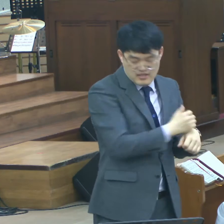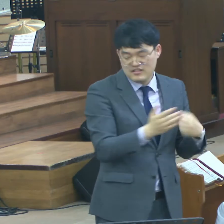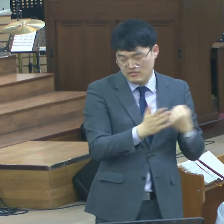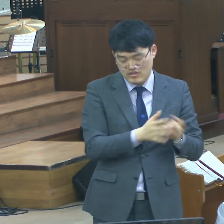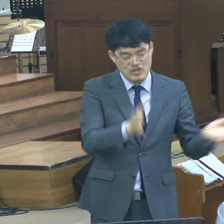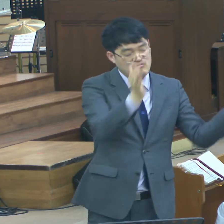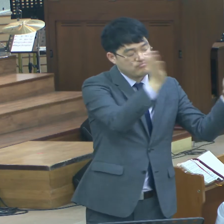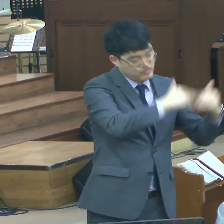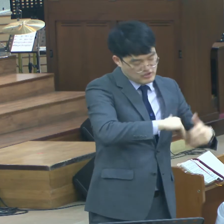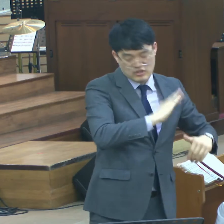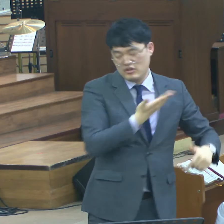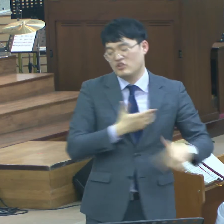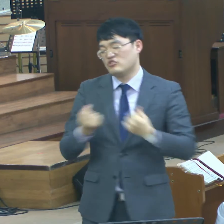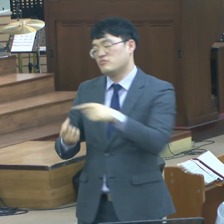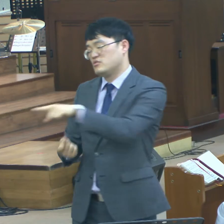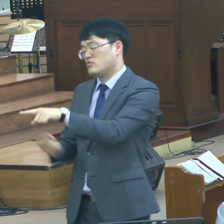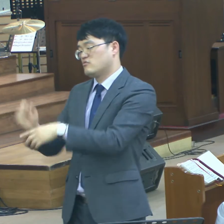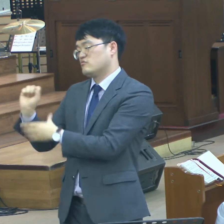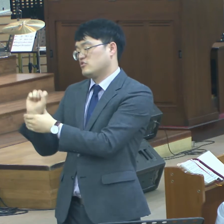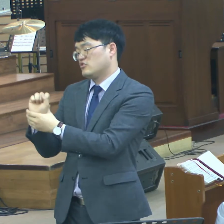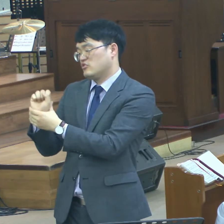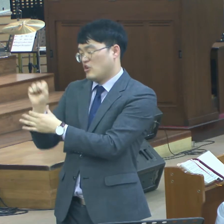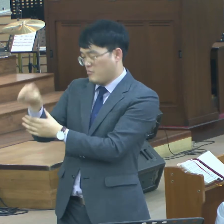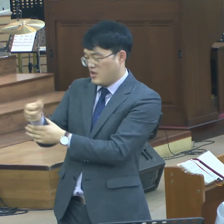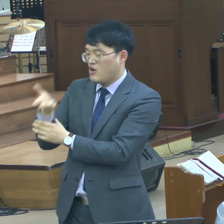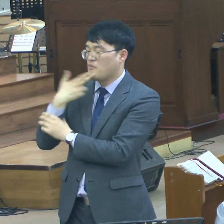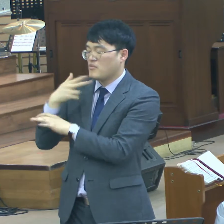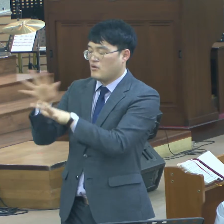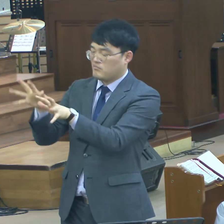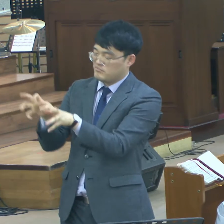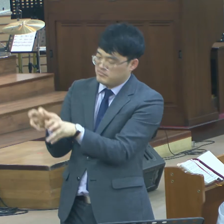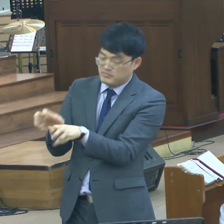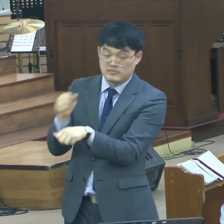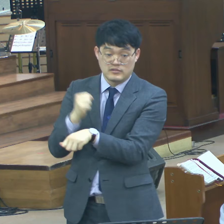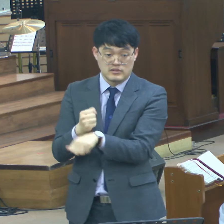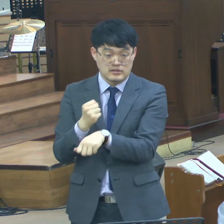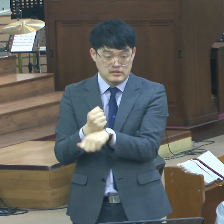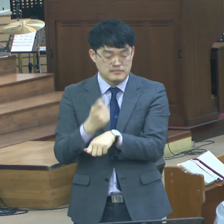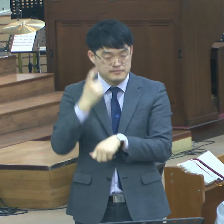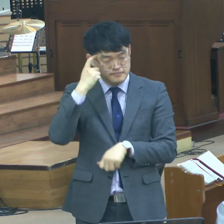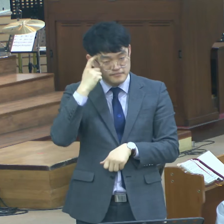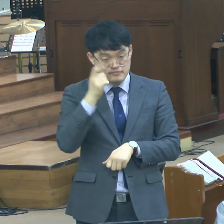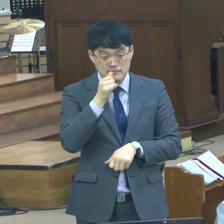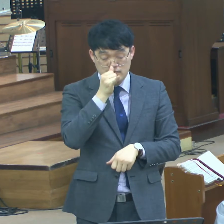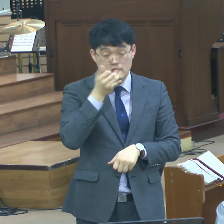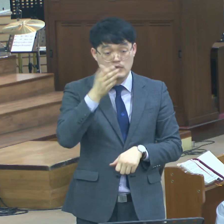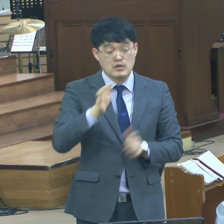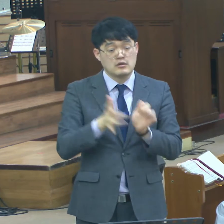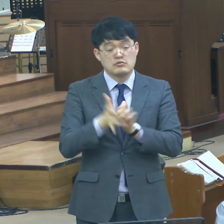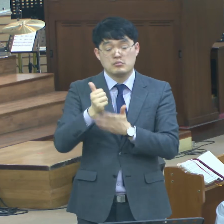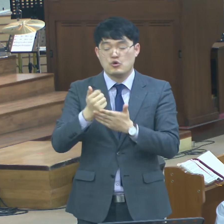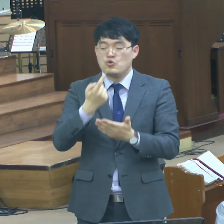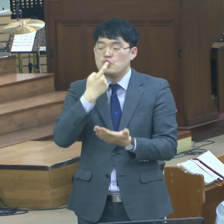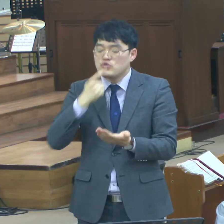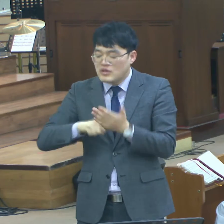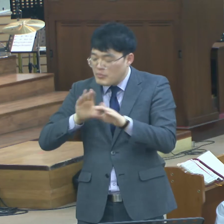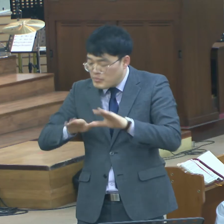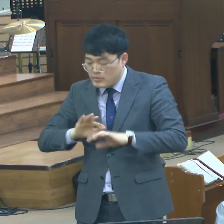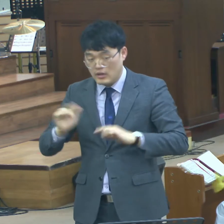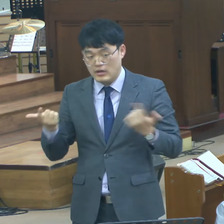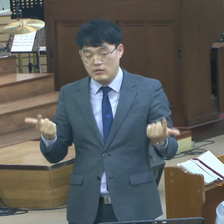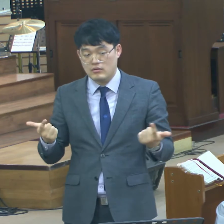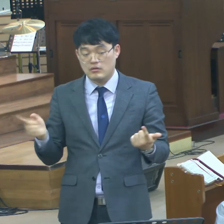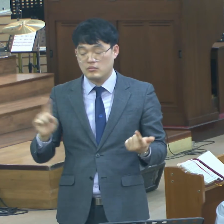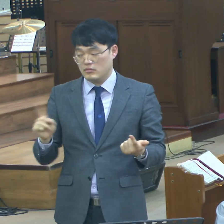다 무너지게 될 거다. 이러면은 굉장히 우리가 듣기가 쉽죠. 이해하기가 쉽고. 근데 예수님이 그렇게 말씀하지 않으셨어요. 성전과